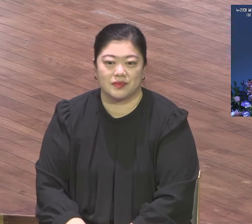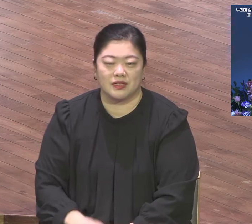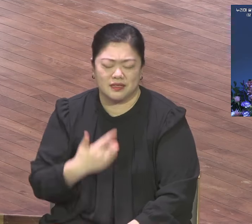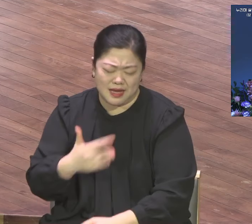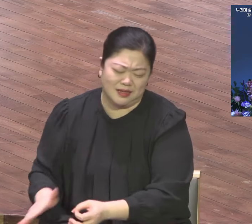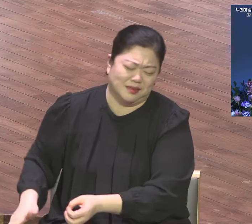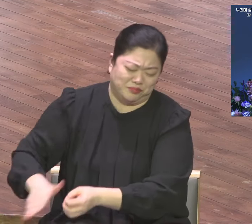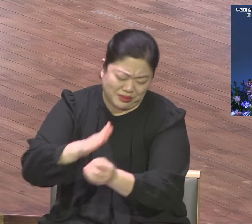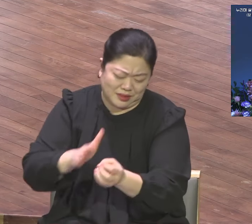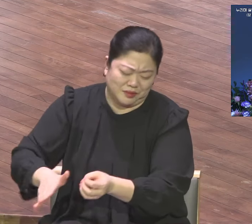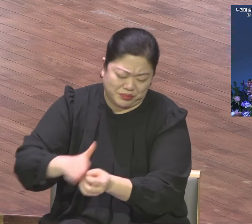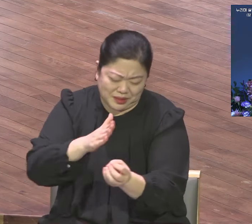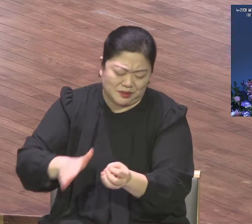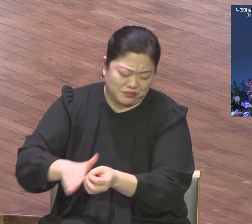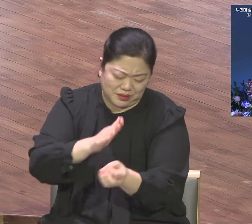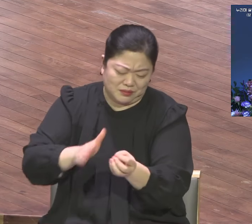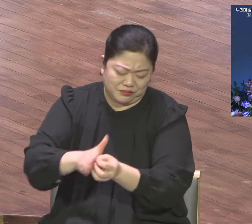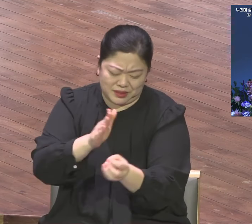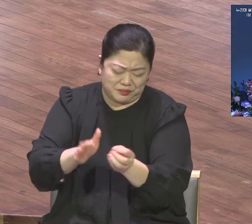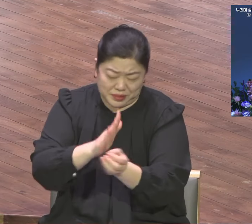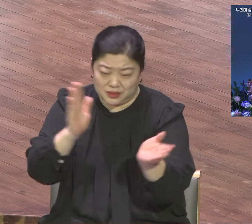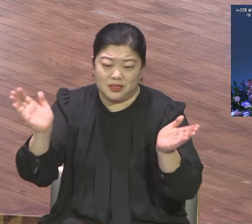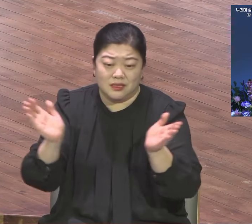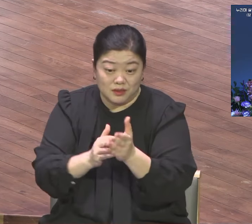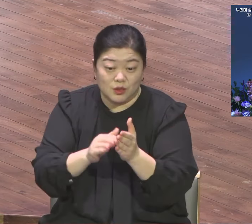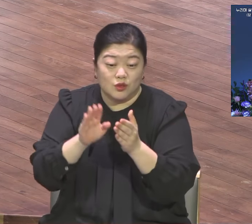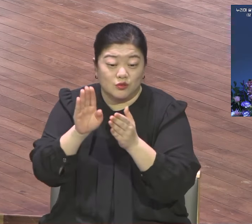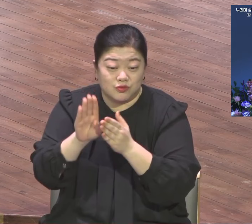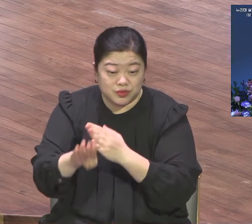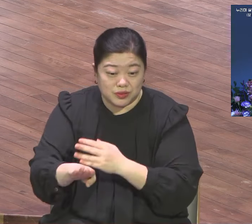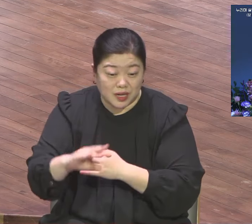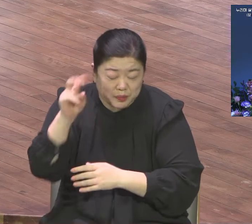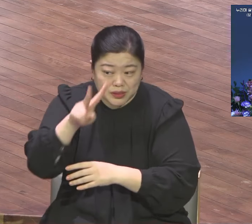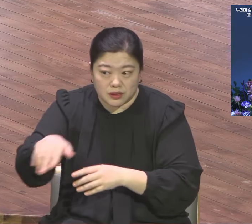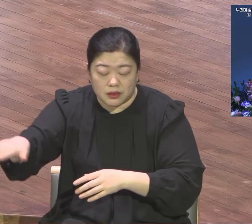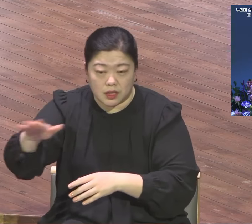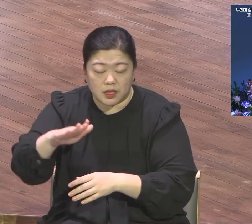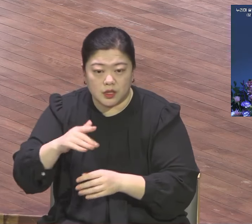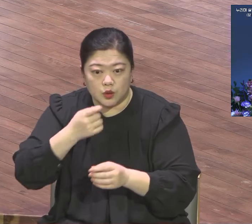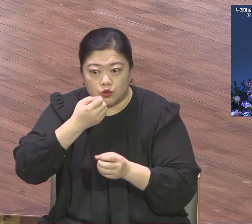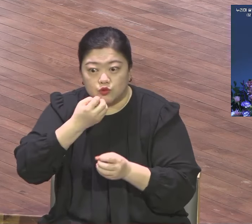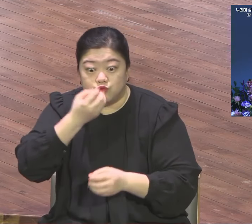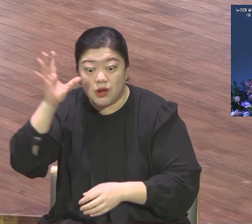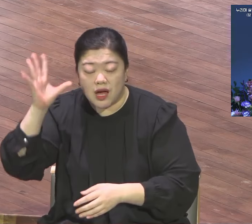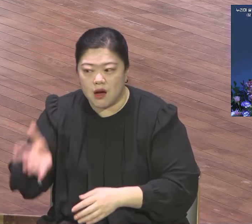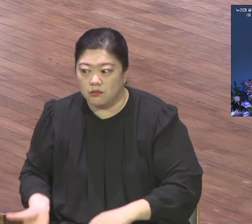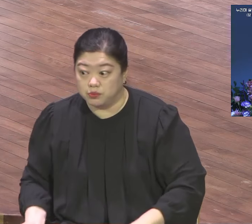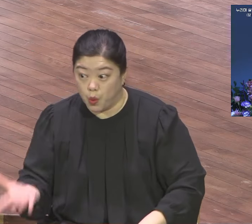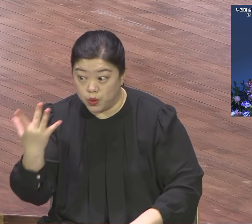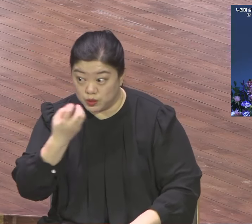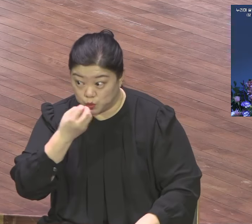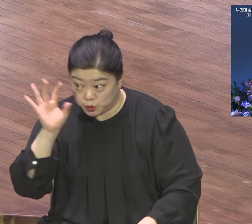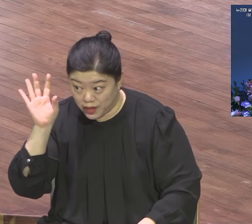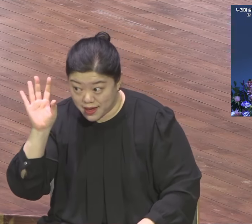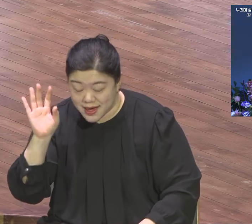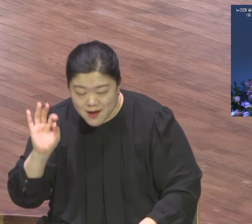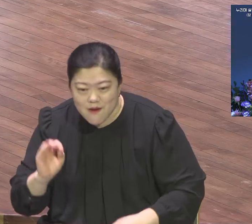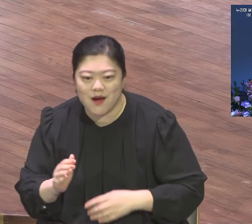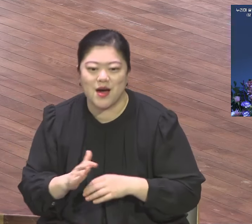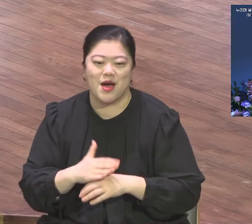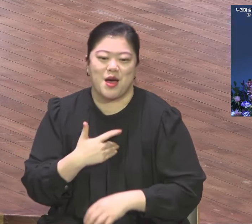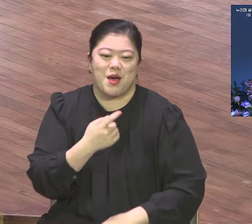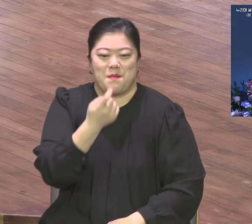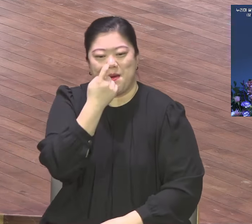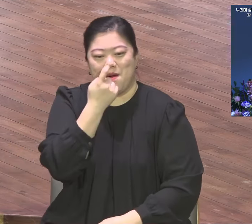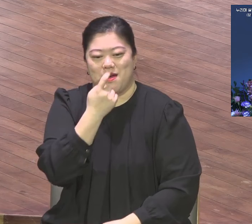한동안 오랫동안 쳤는데 어느 날부터 또 볼링이 또 유행해지더라고. 그래 볼링을 또 그렇게 하는데